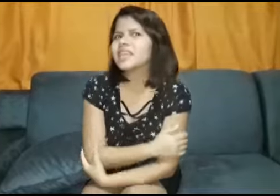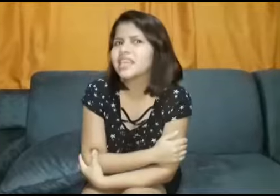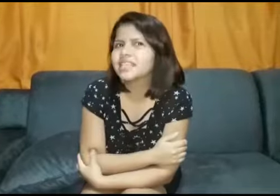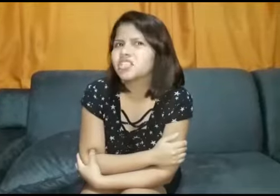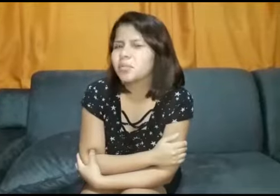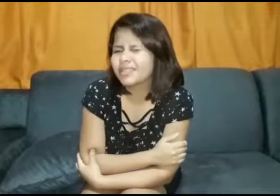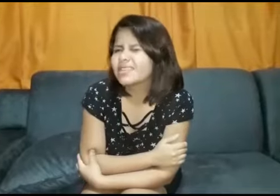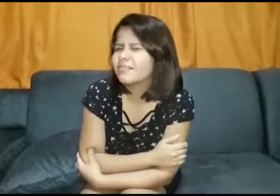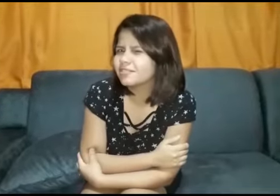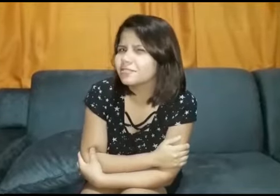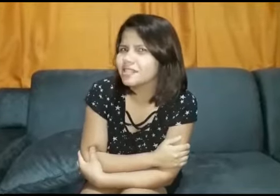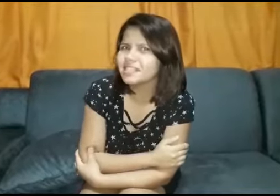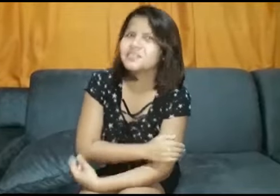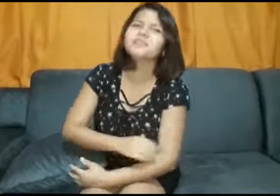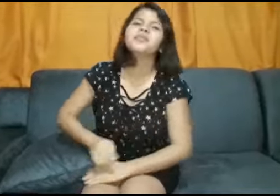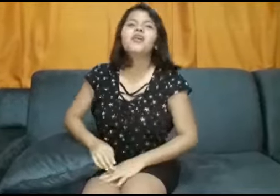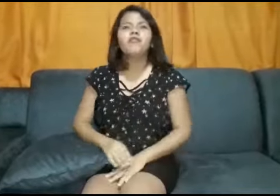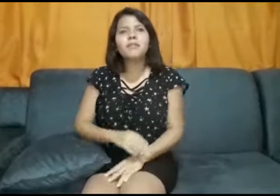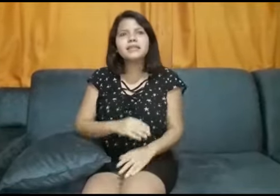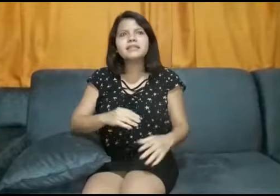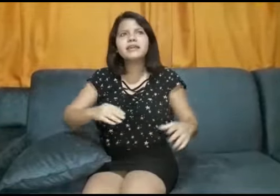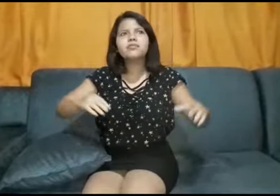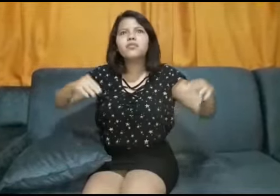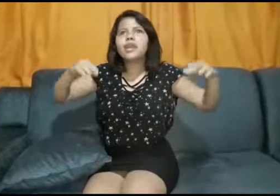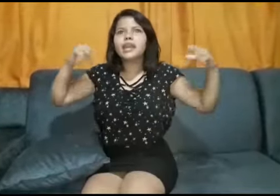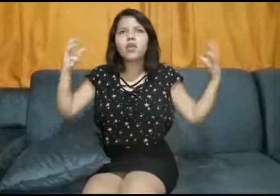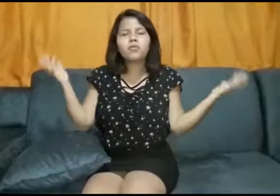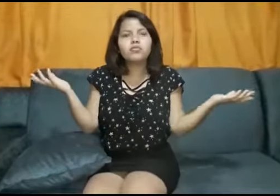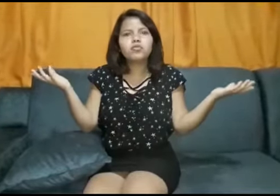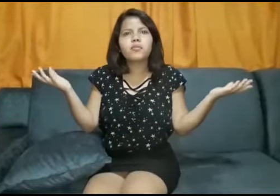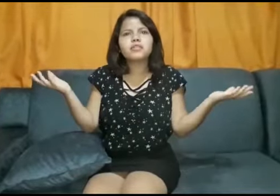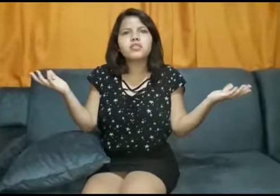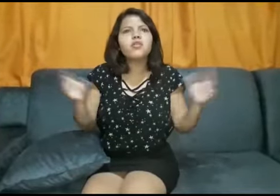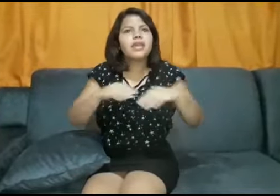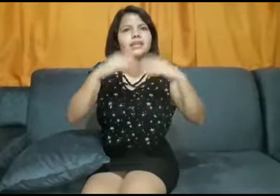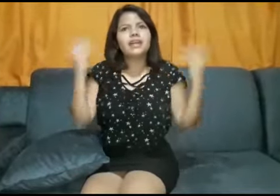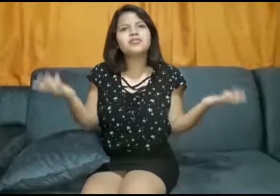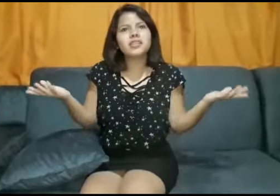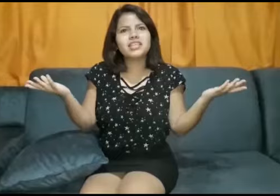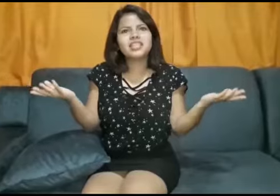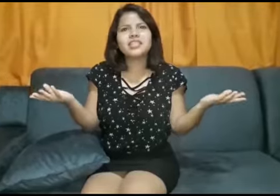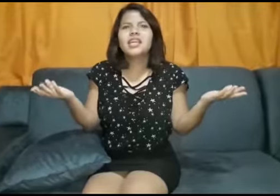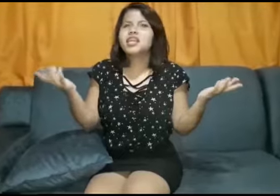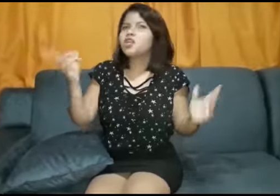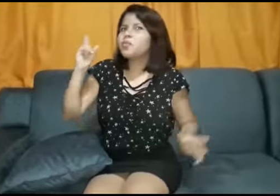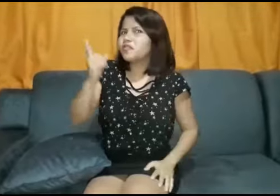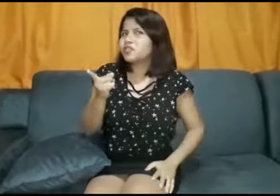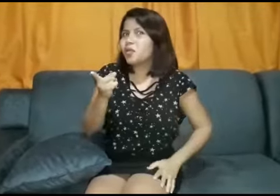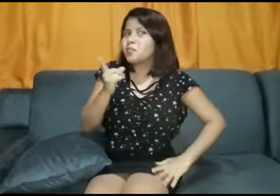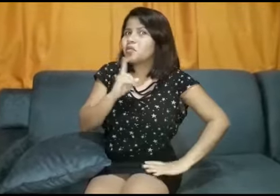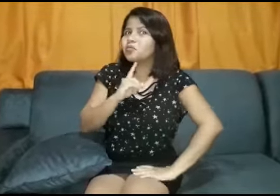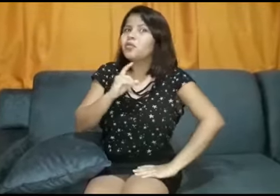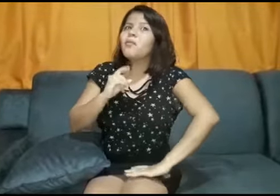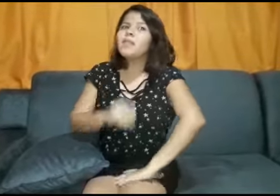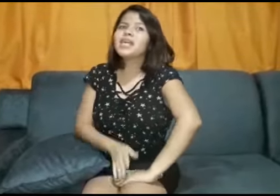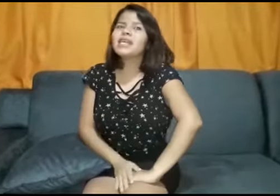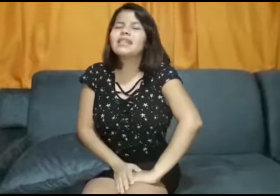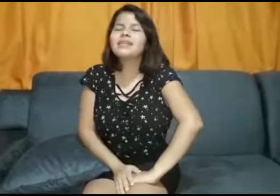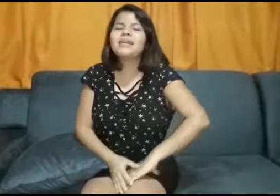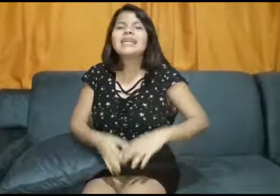aqui existiam muitas árvores no início? Foi pensando em como tudo começou e nas origens que o professor Milton Pereira Lima,